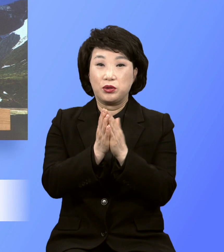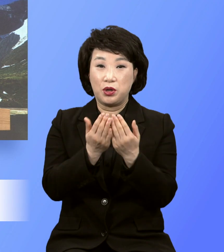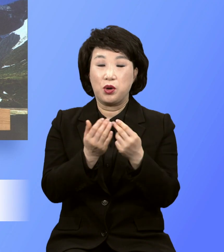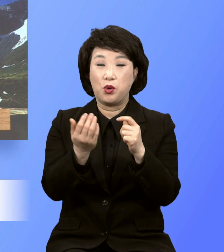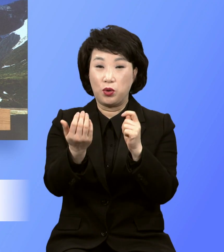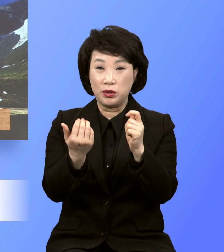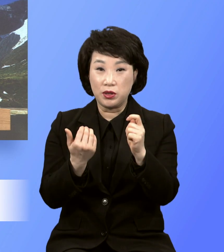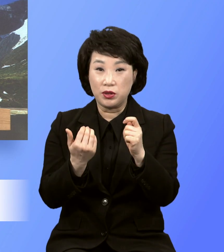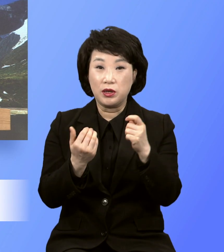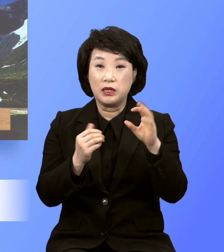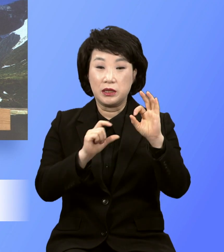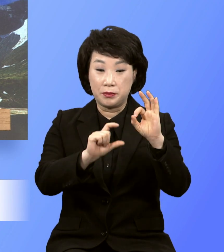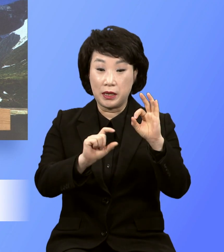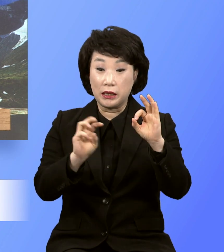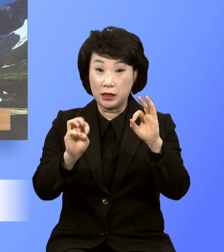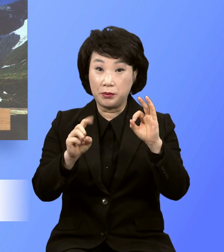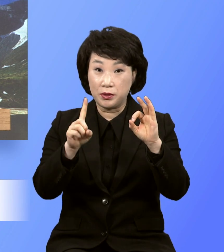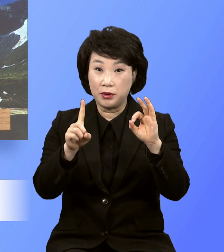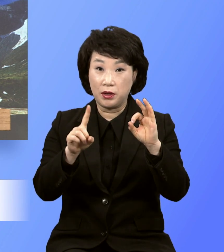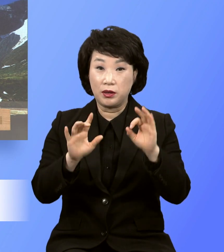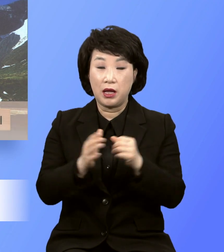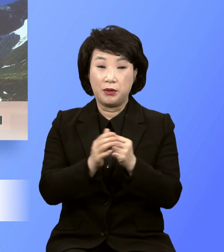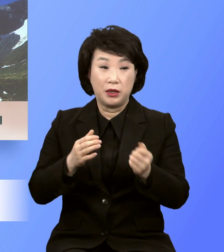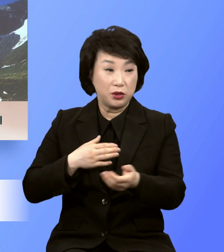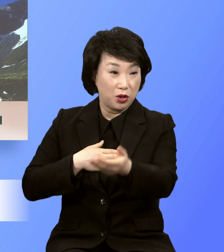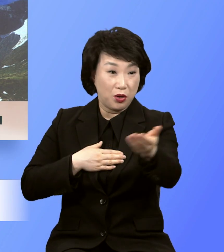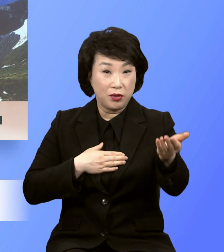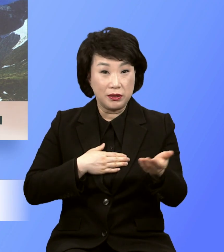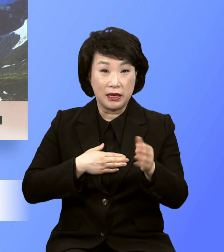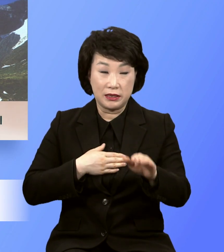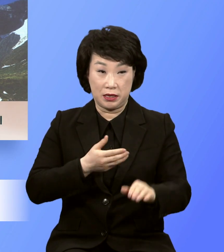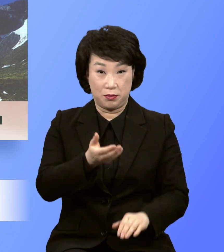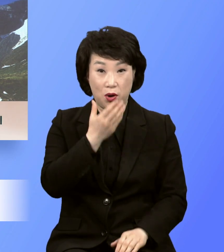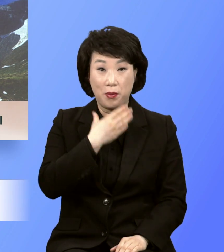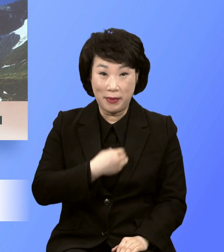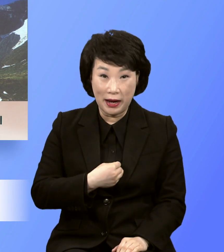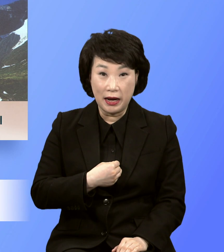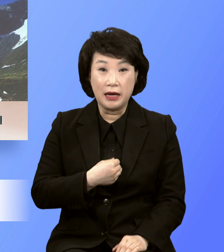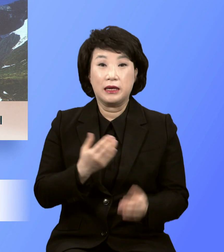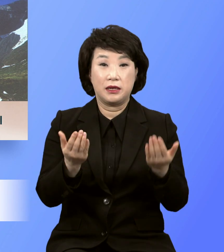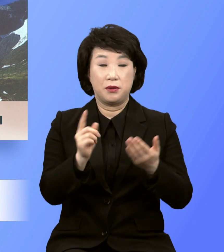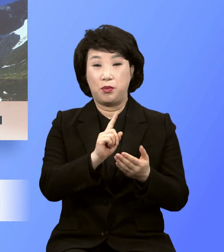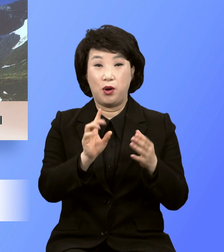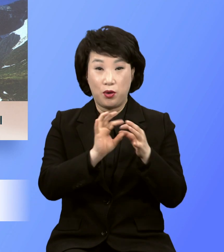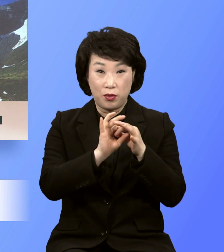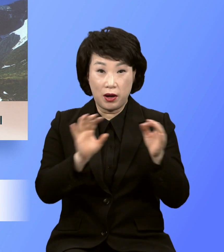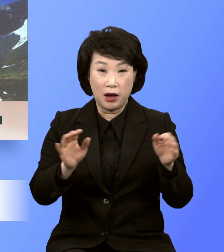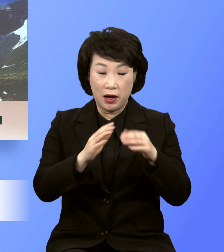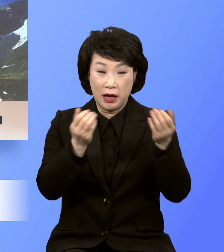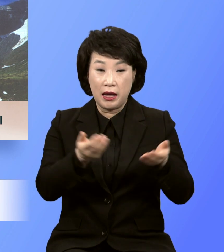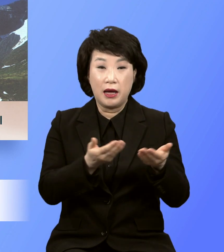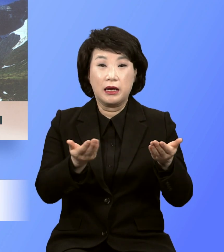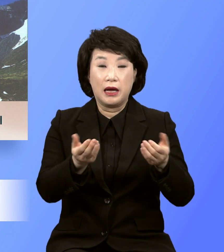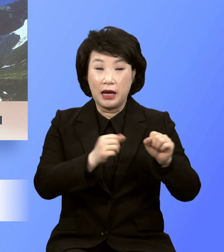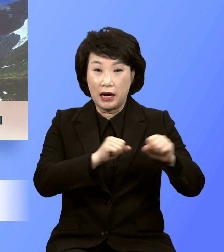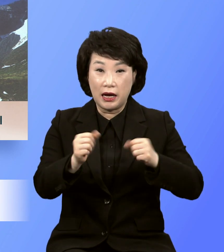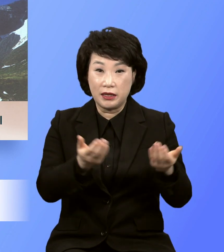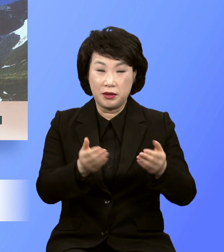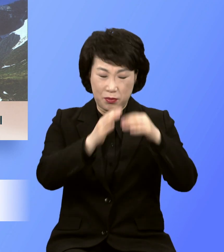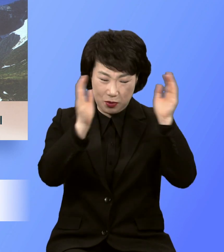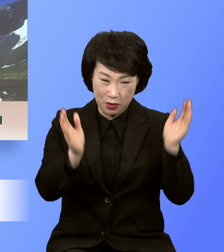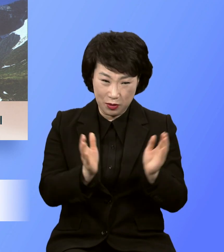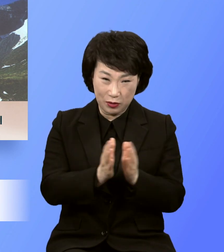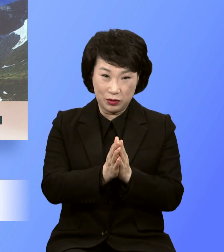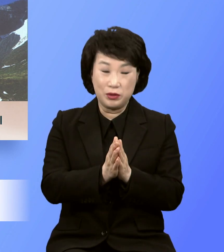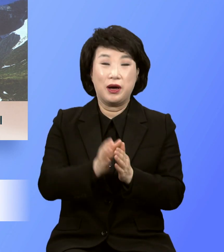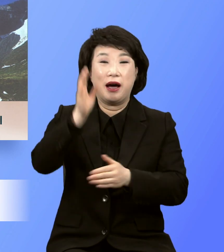고린도전서 10장 31절에 그런즉 너희가 먹든지 마시든지 무엇을 하든지